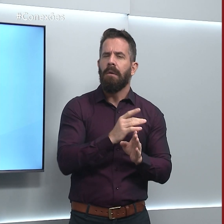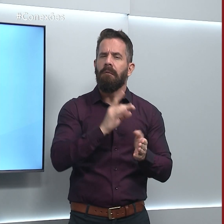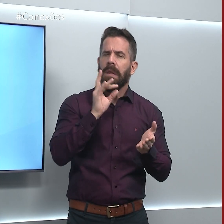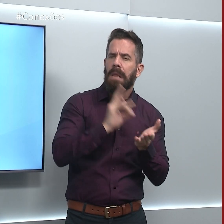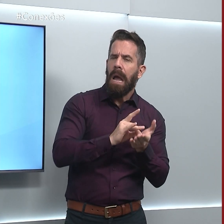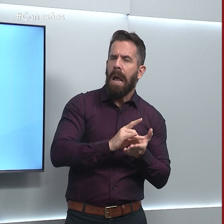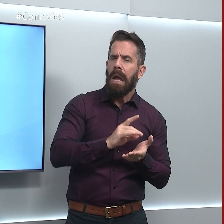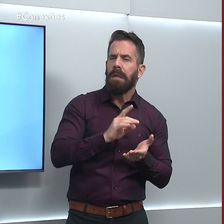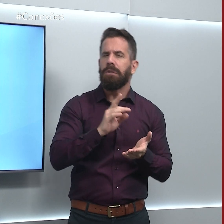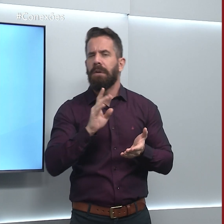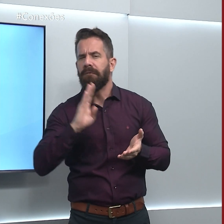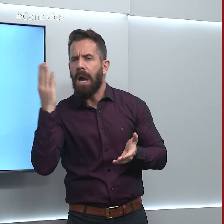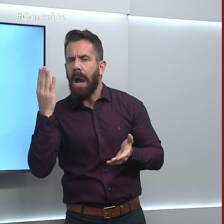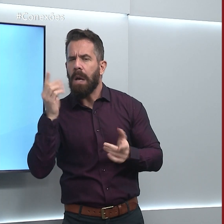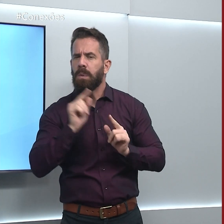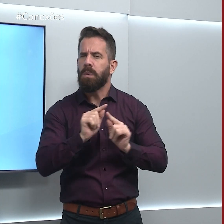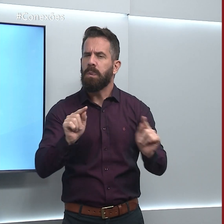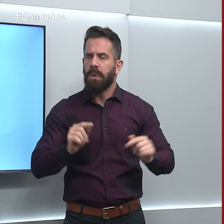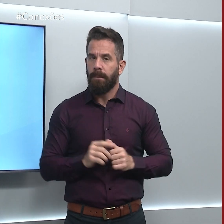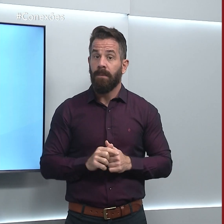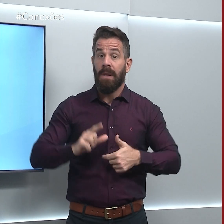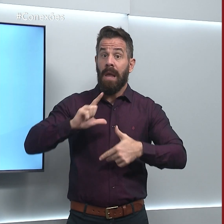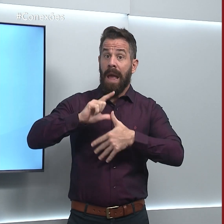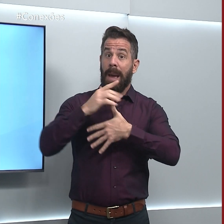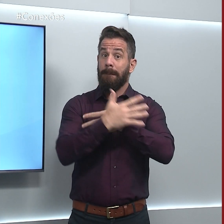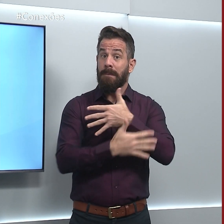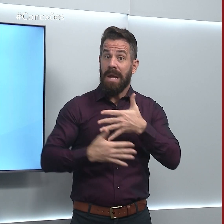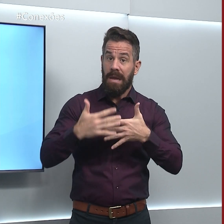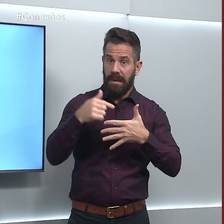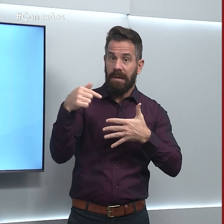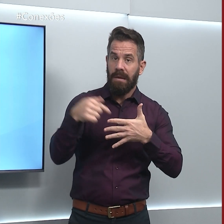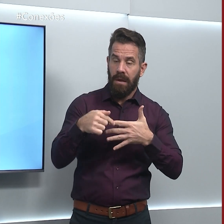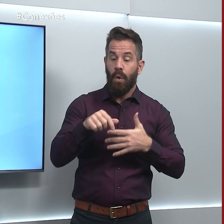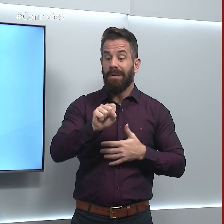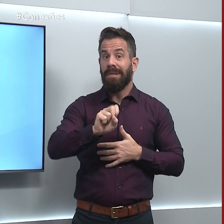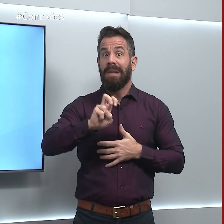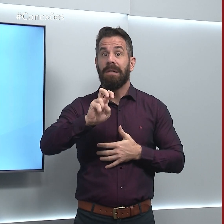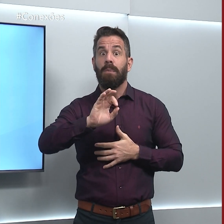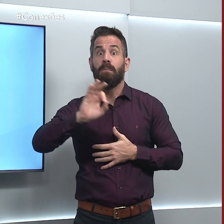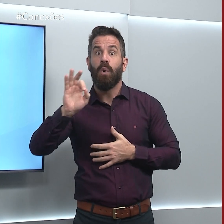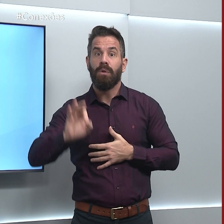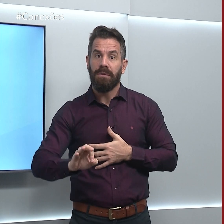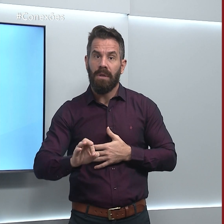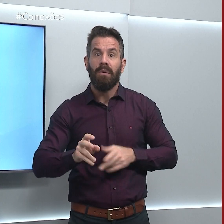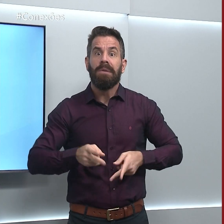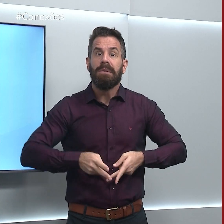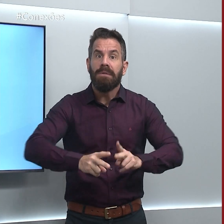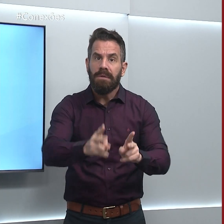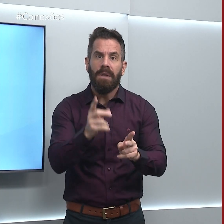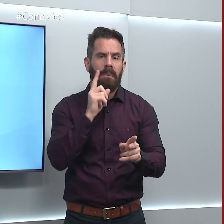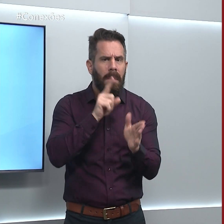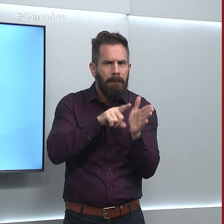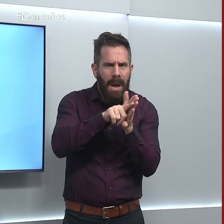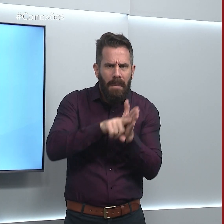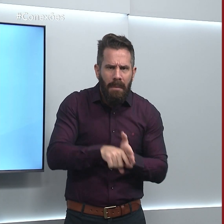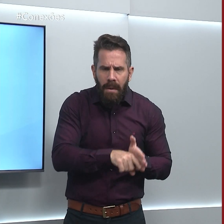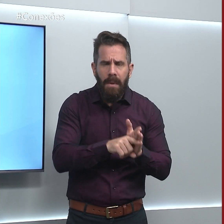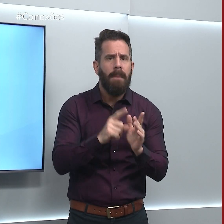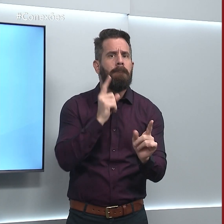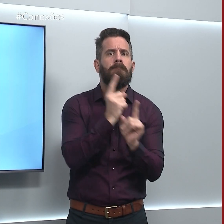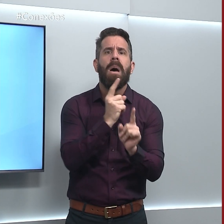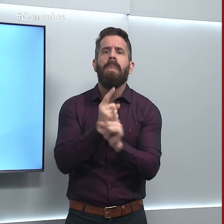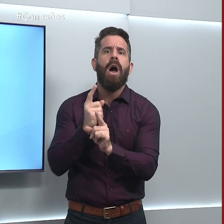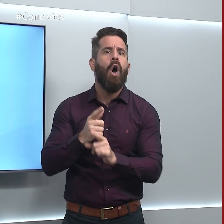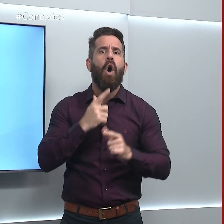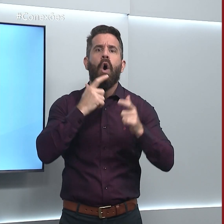América Latina, mais de 85% dos entrevistados relataram buscar informações principalmente por